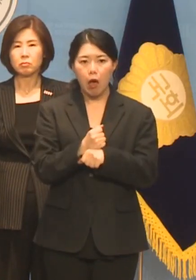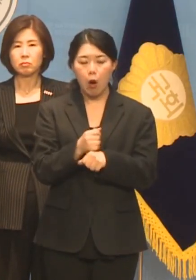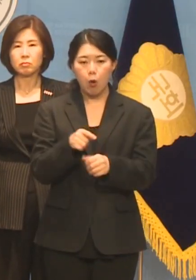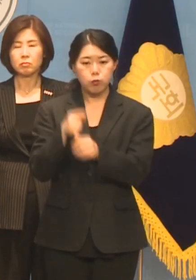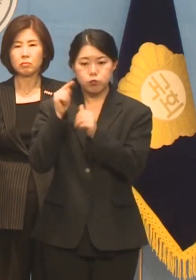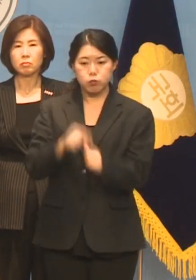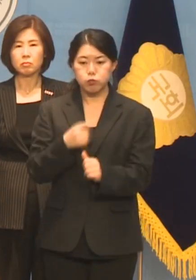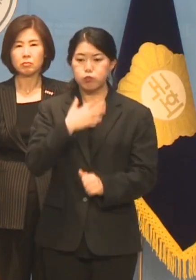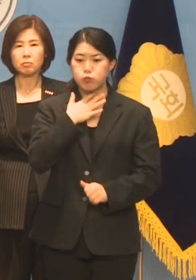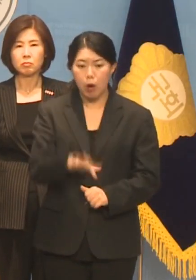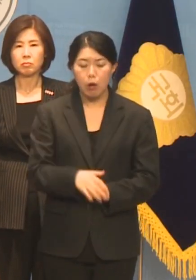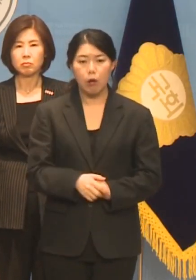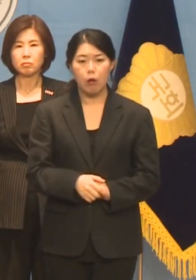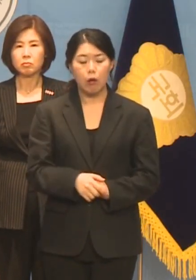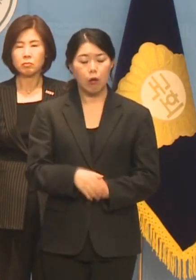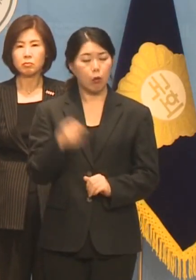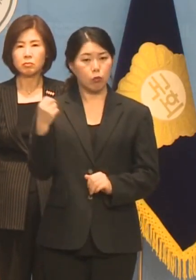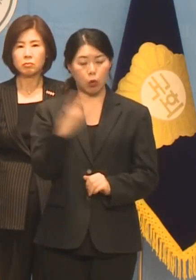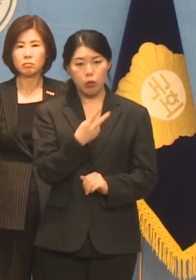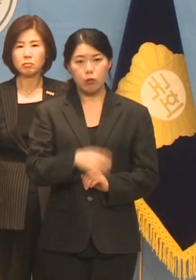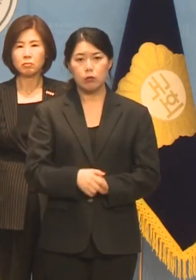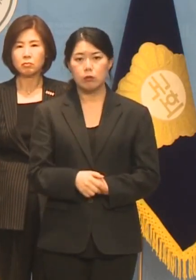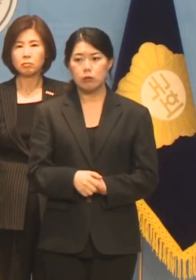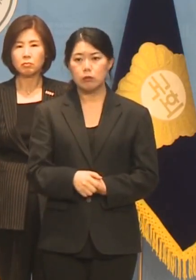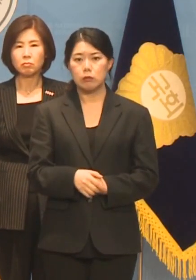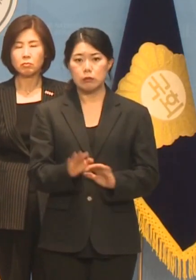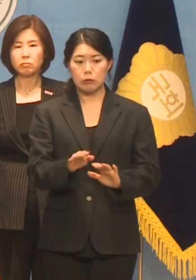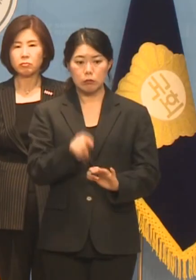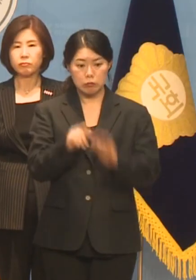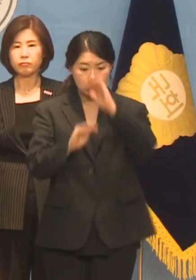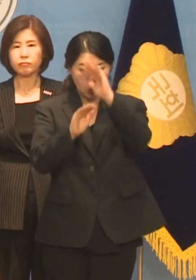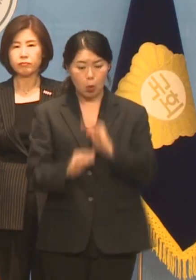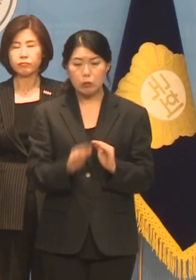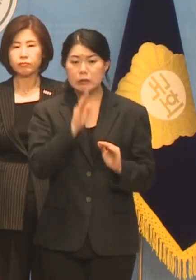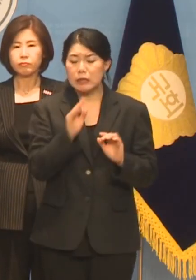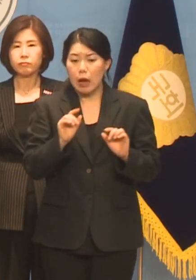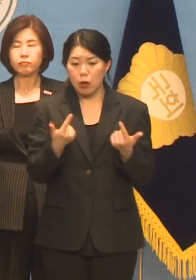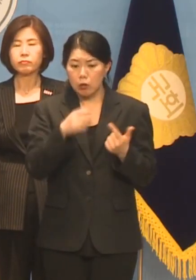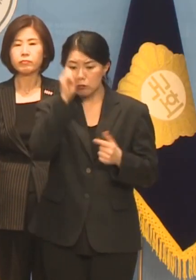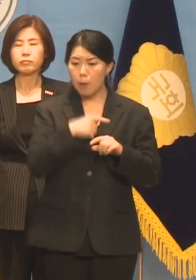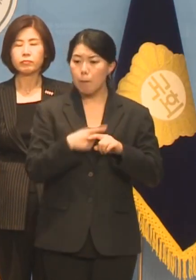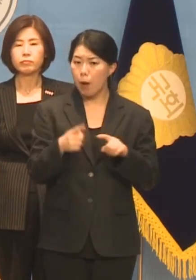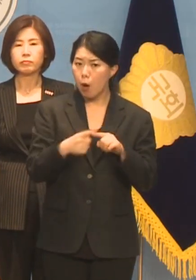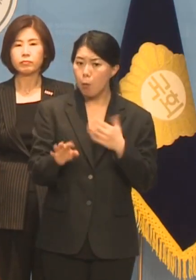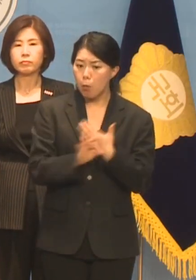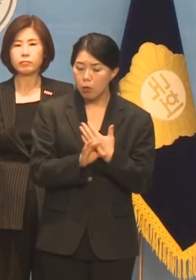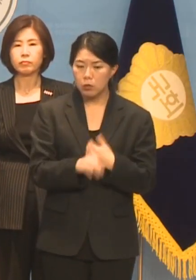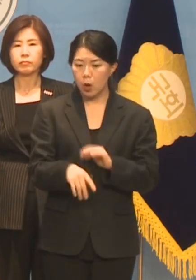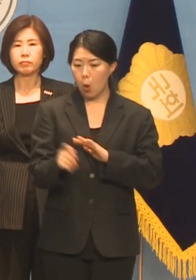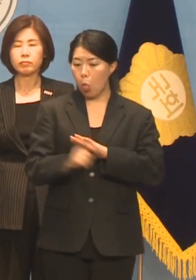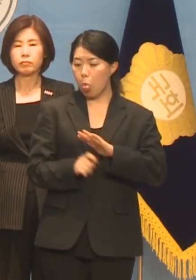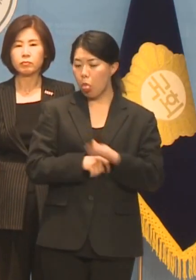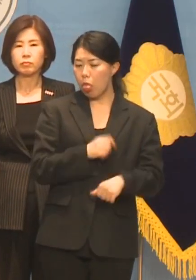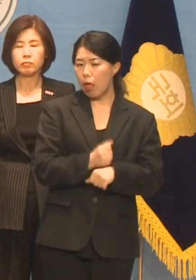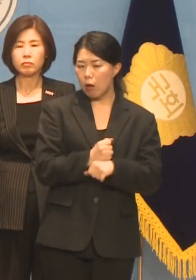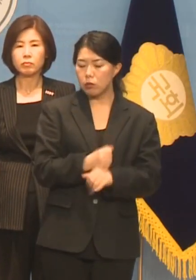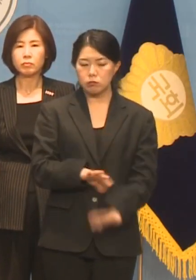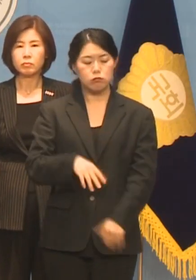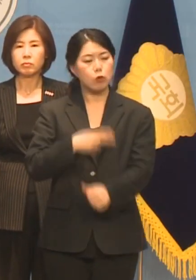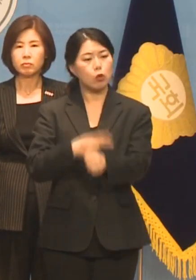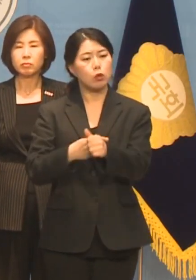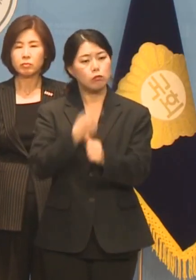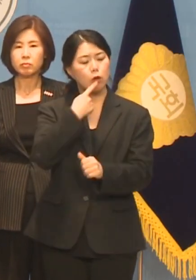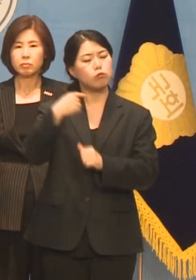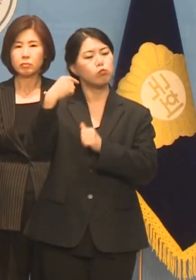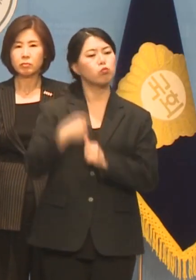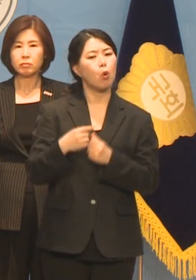것은 물론이고 이런 주장이 사실이 아니고 판단이라면 도둑질을 하고도 선생님이 시켜서